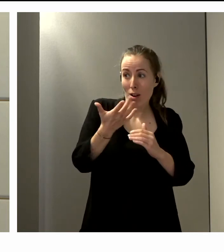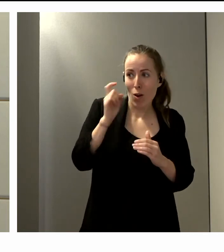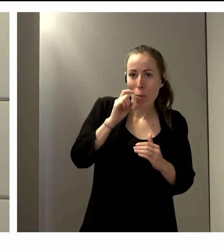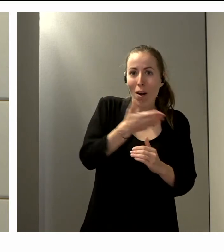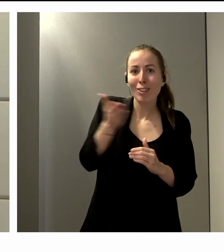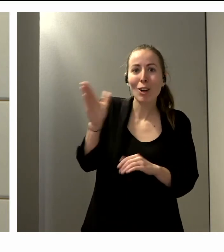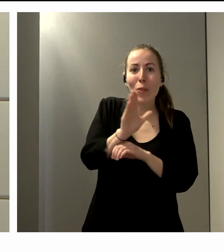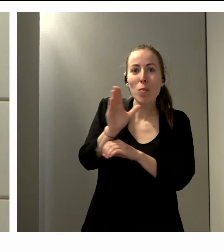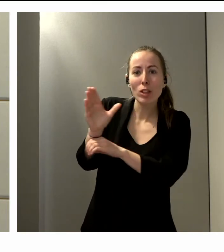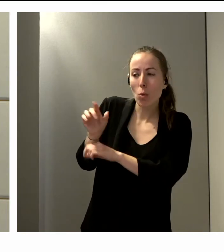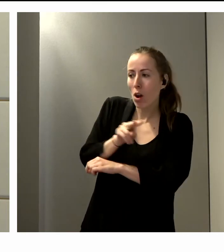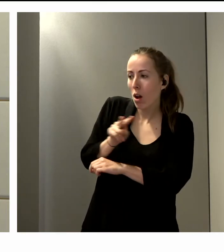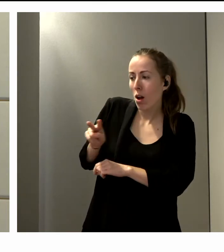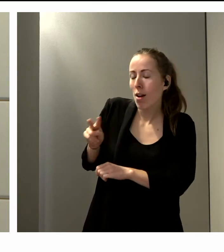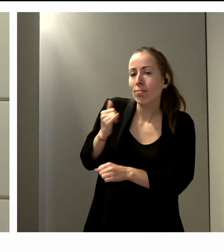une dimension